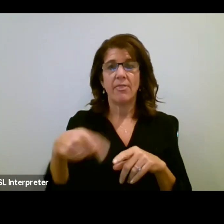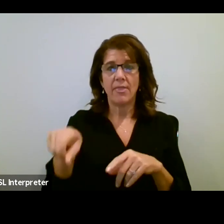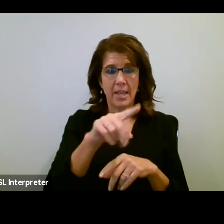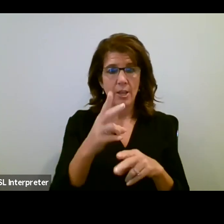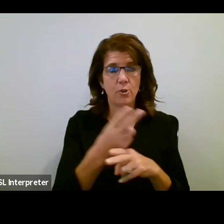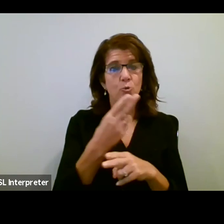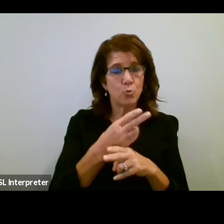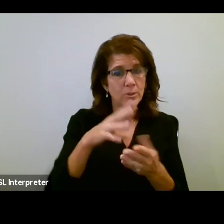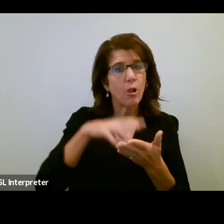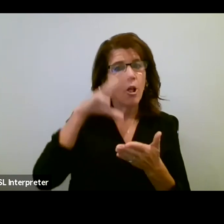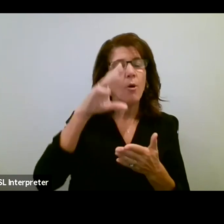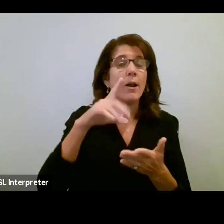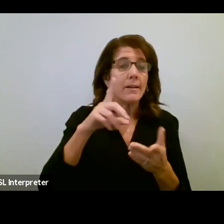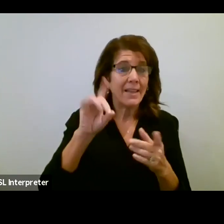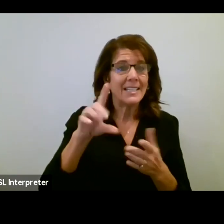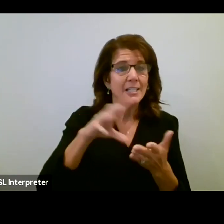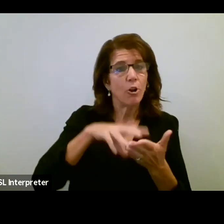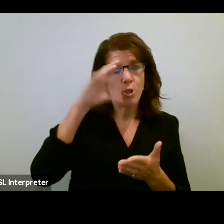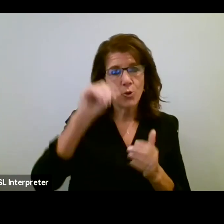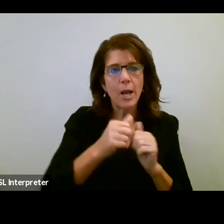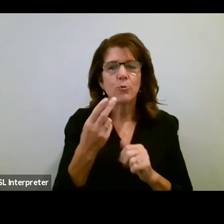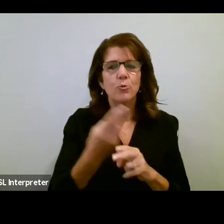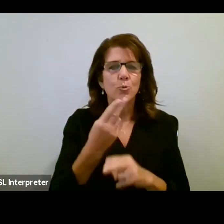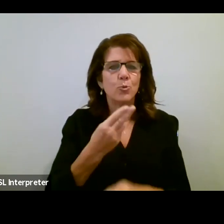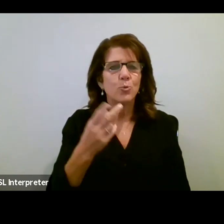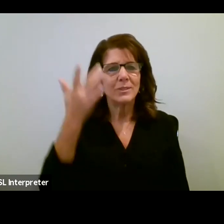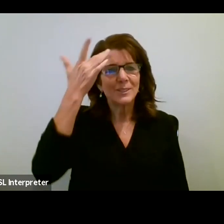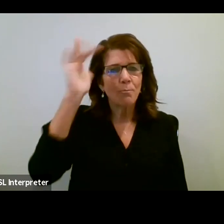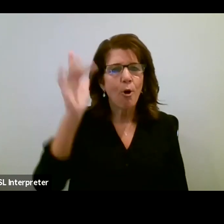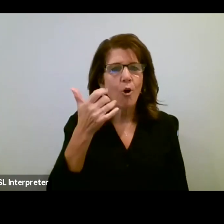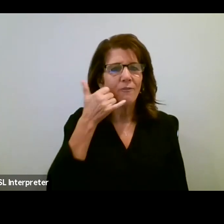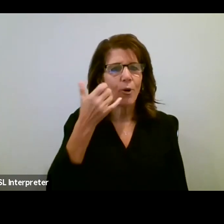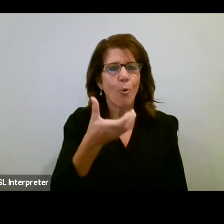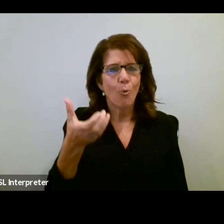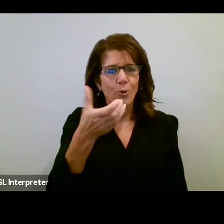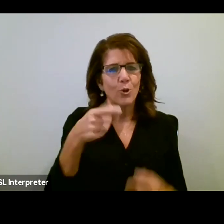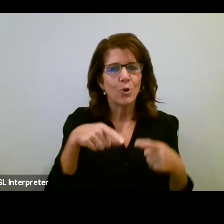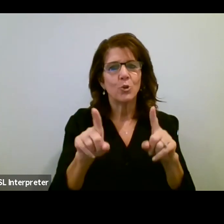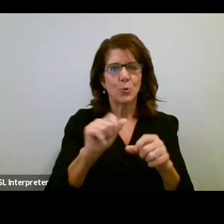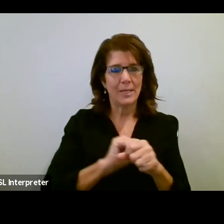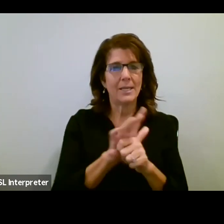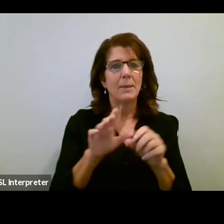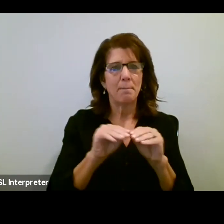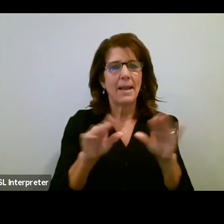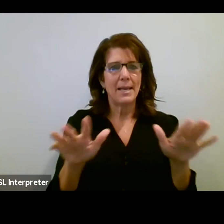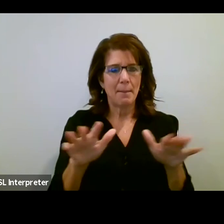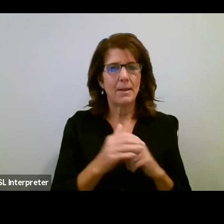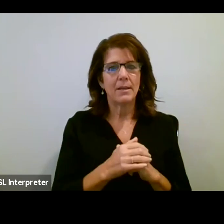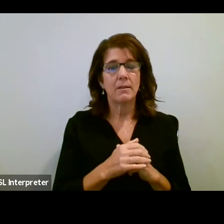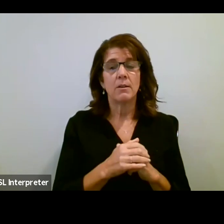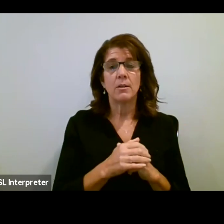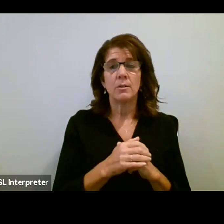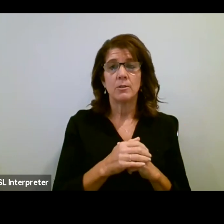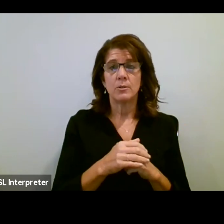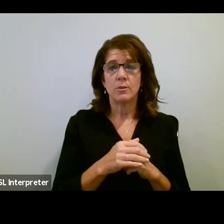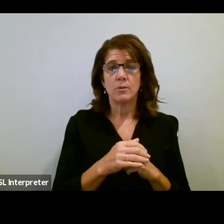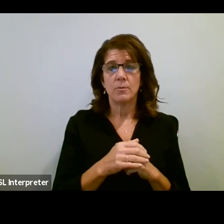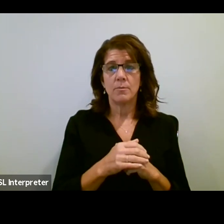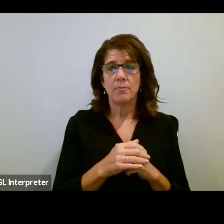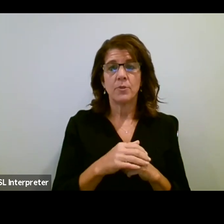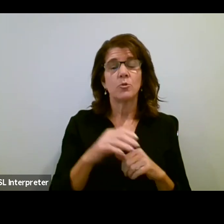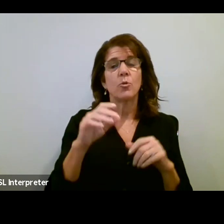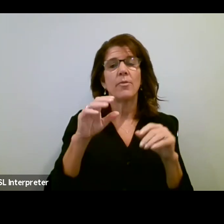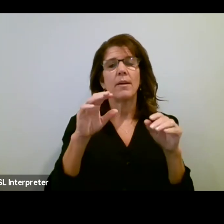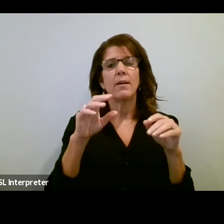haber desarrollado una estrategia de alfabetización digital a través del Ministerio de Educación, el Servicio Nacional del Adulto Mayor y